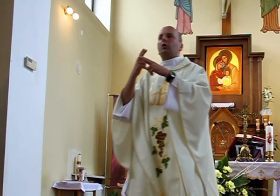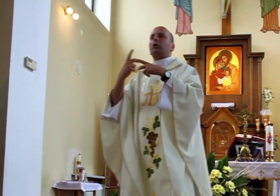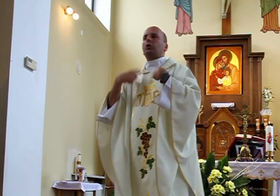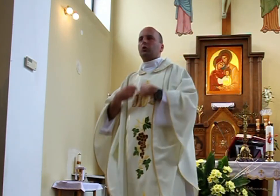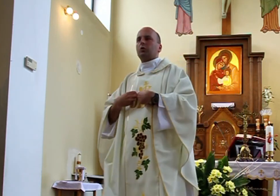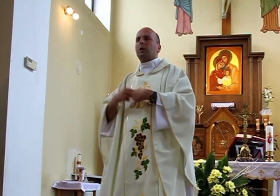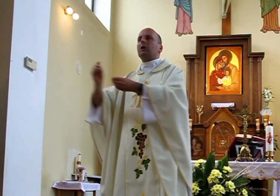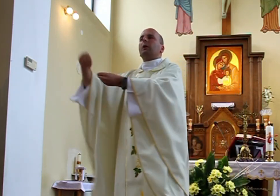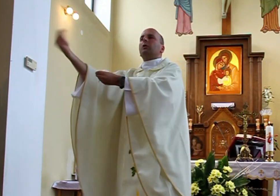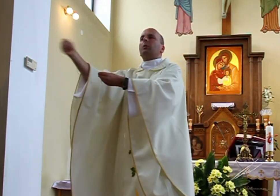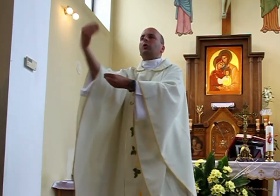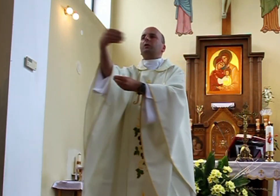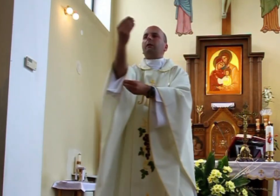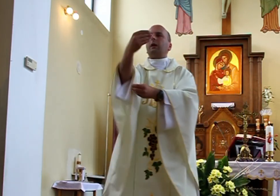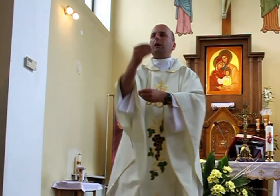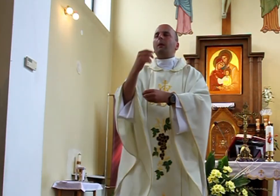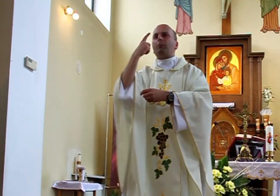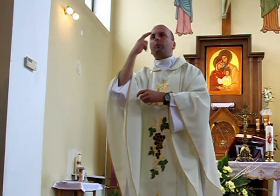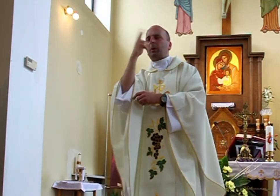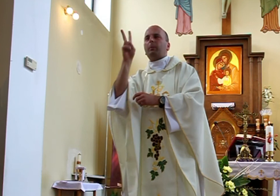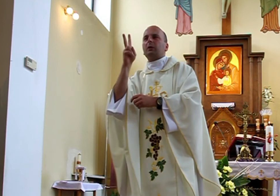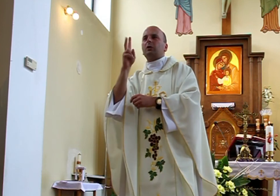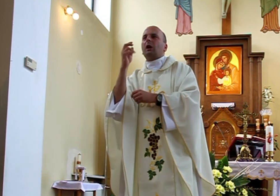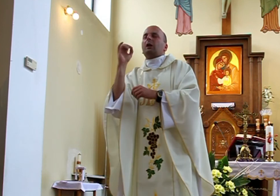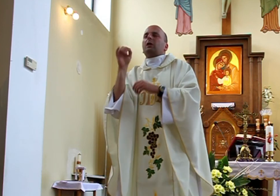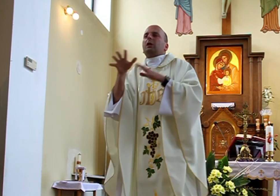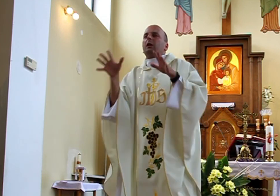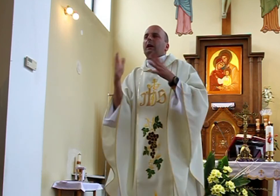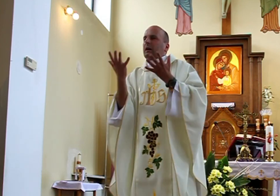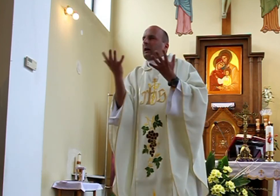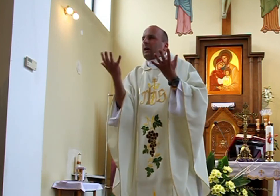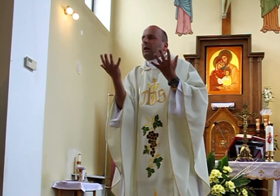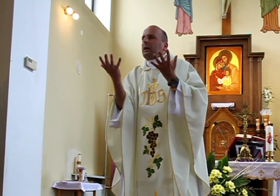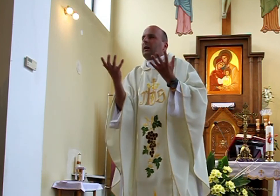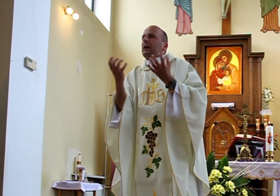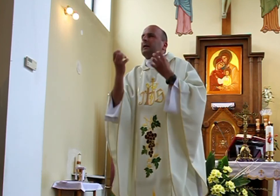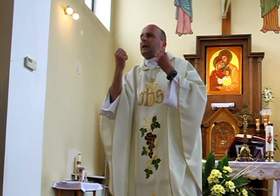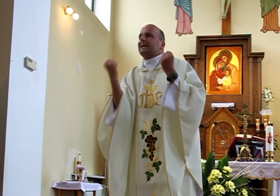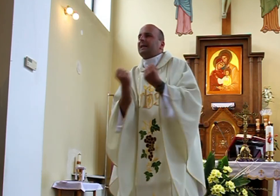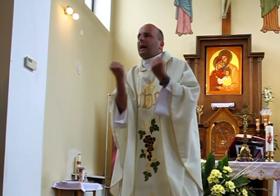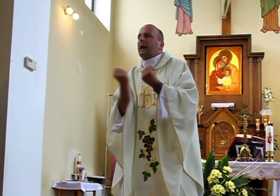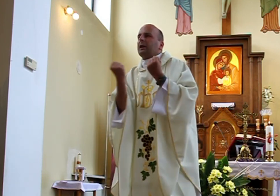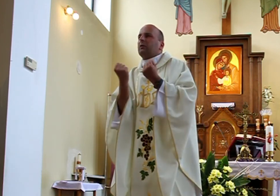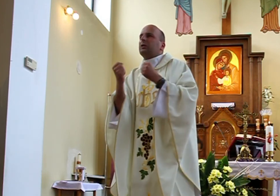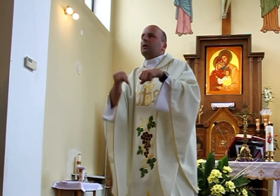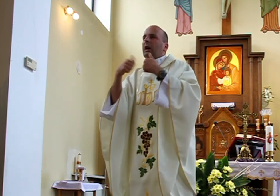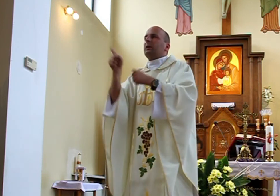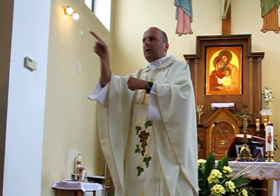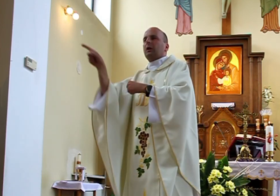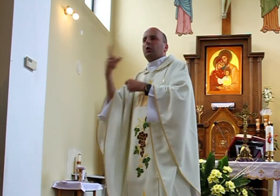chorych osób i będą rozdawali. Popatrzcie, ile jest starania właśnie, aby te